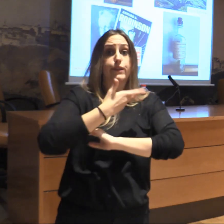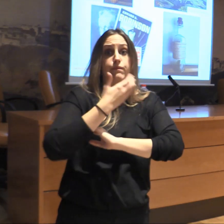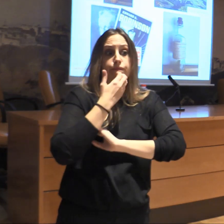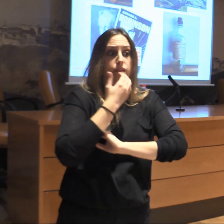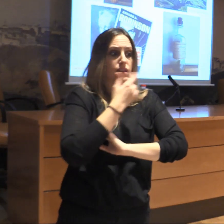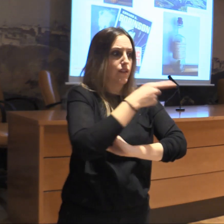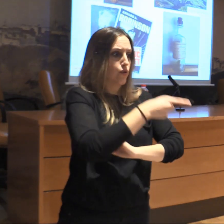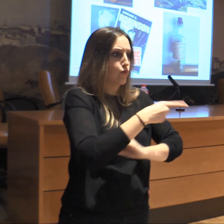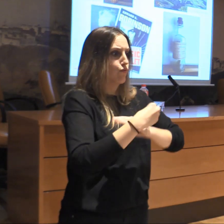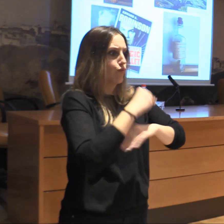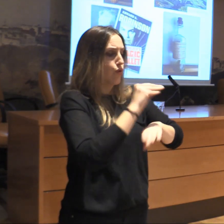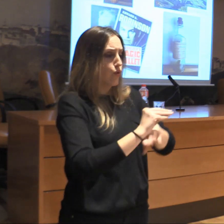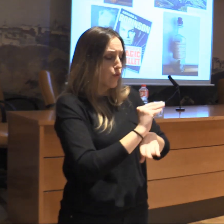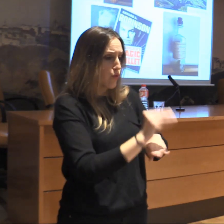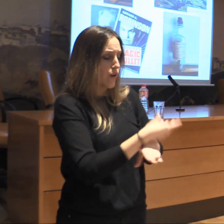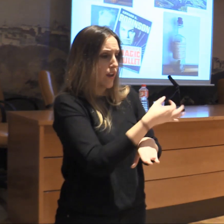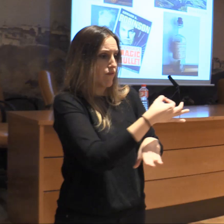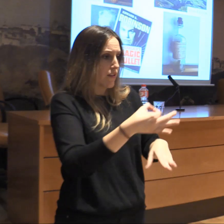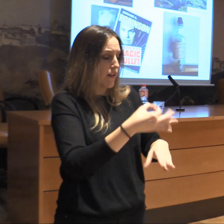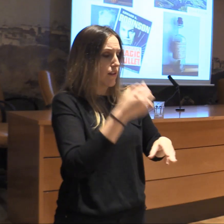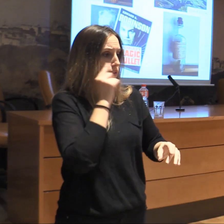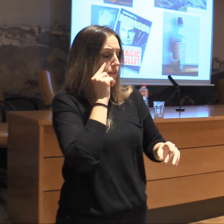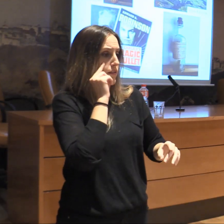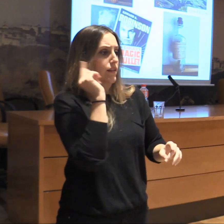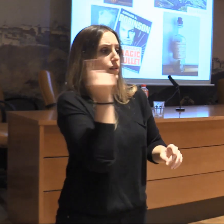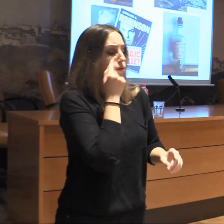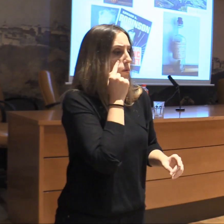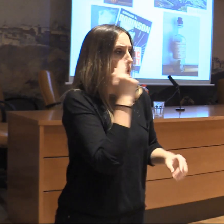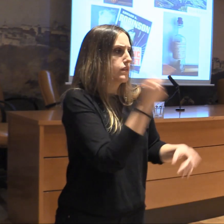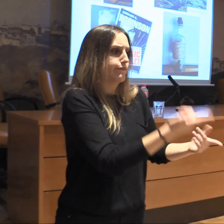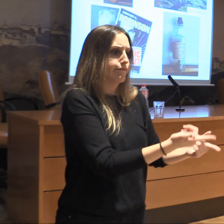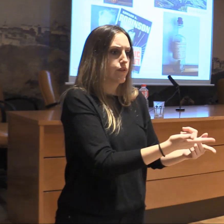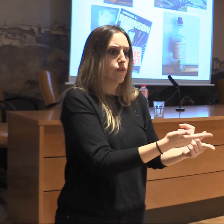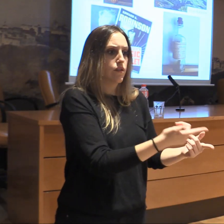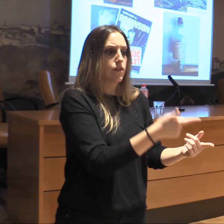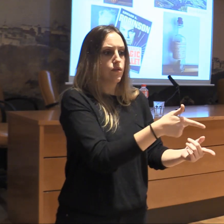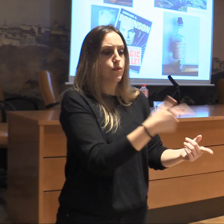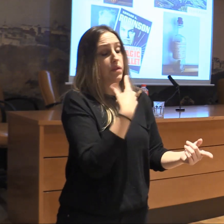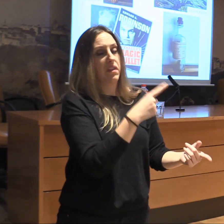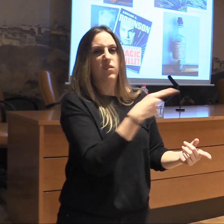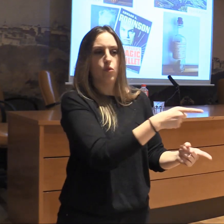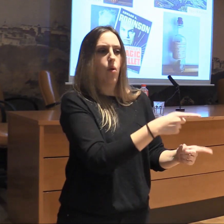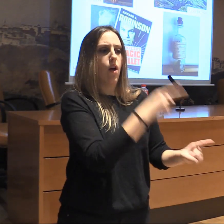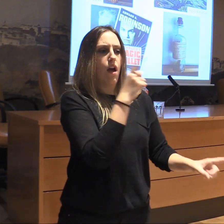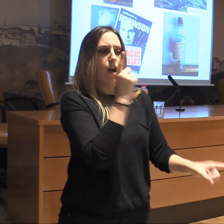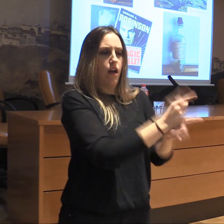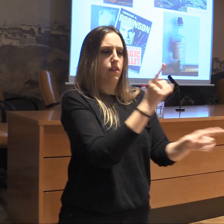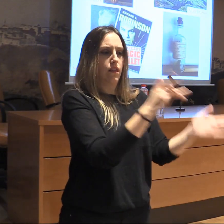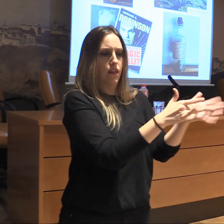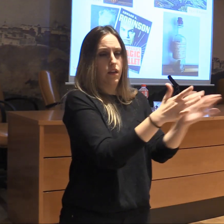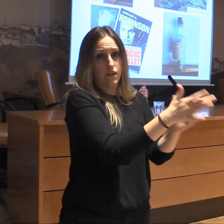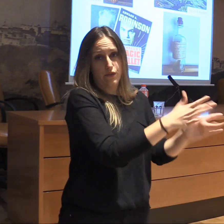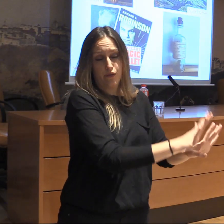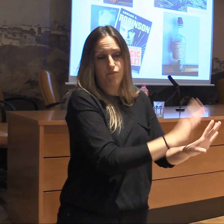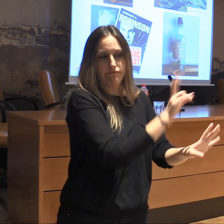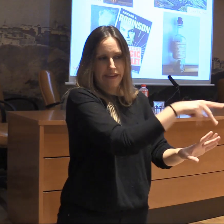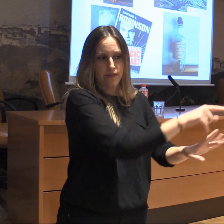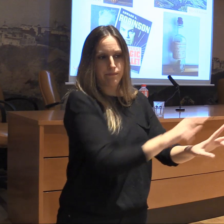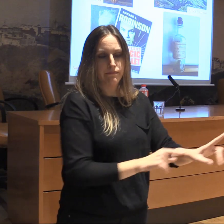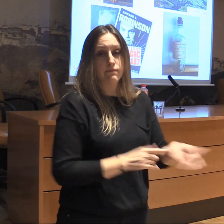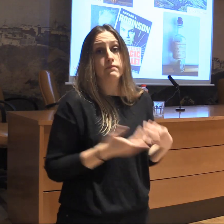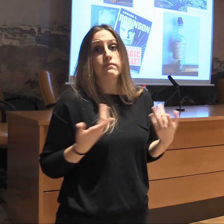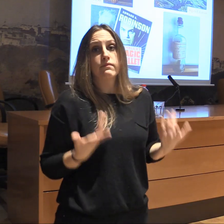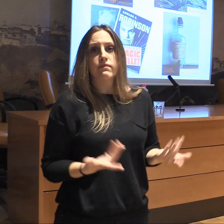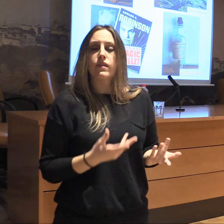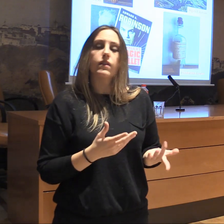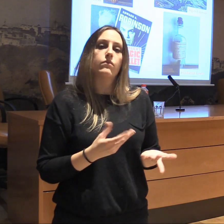cura realmente eficaz contra esta enfermedad, pues era un anticristo. Y luego tengo otro de